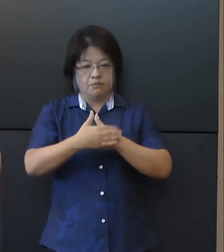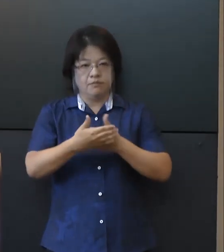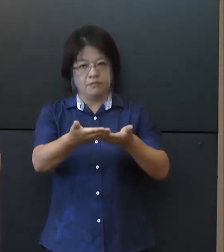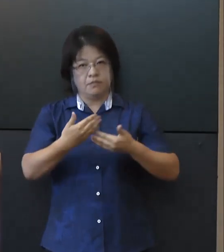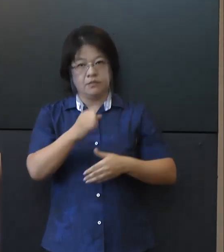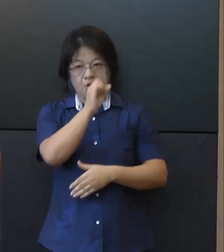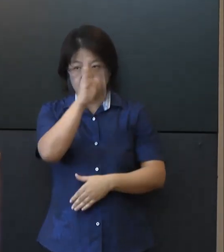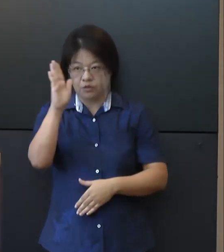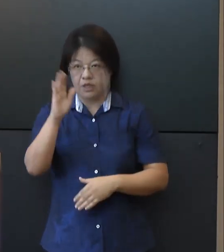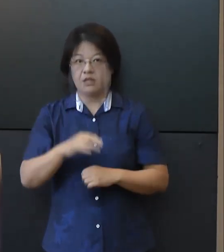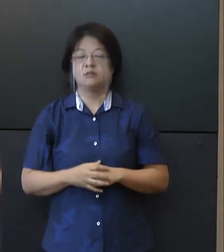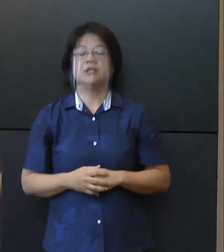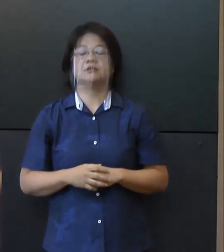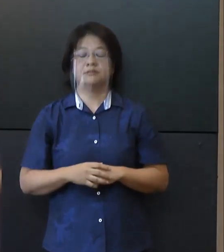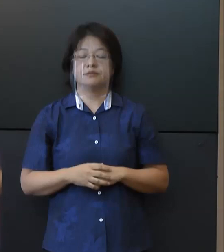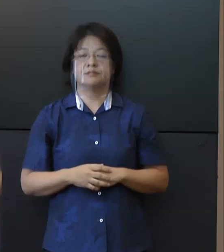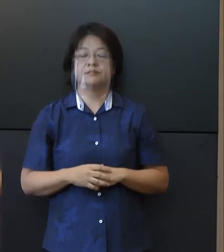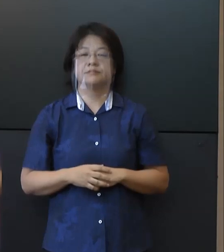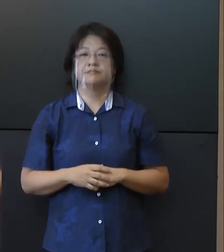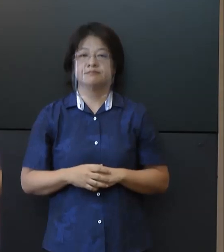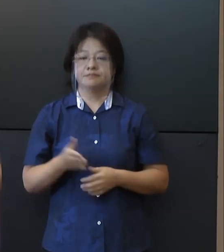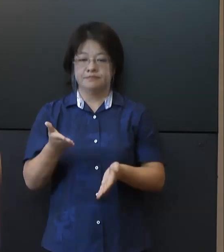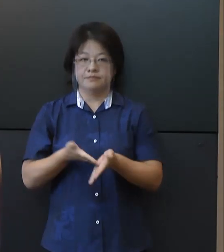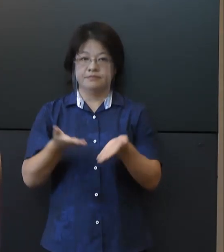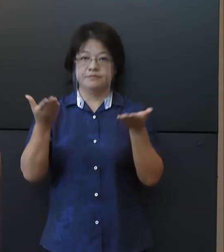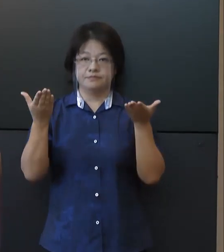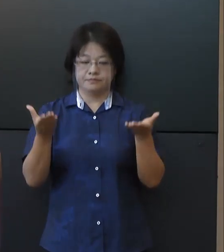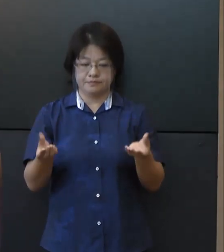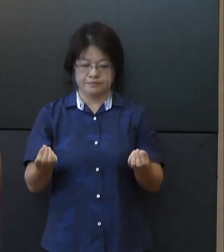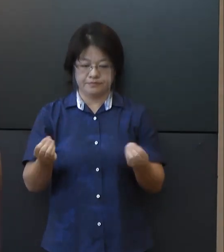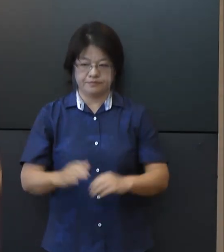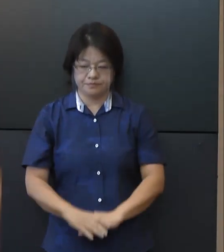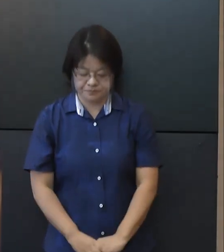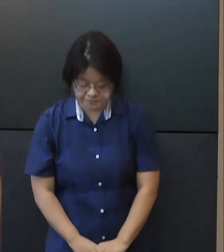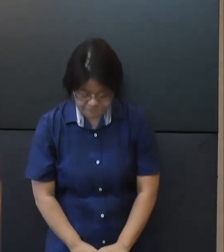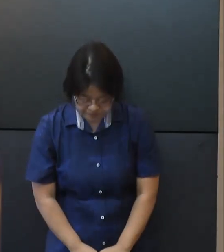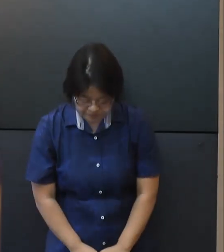よろしくお願いいたします。以上です。